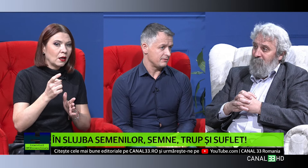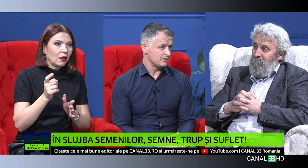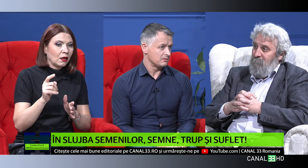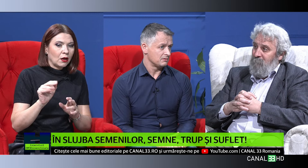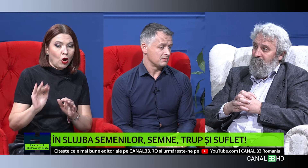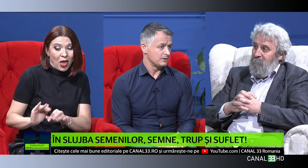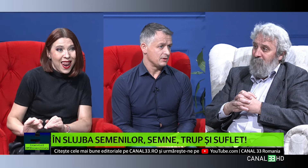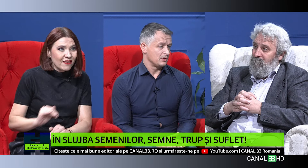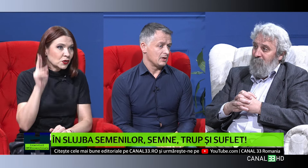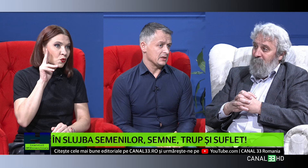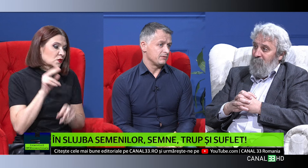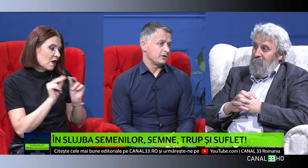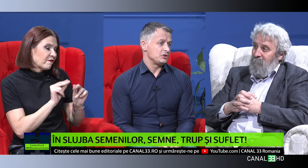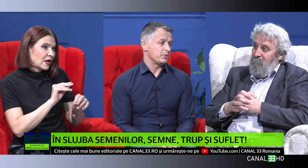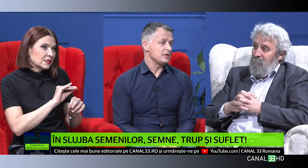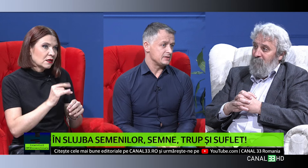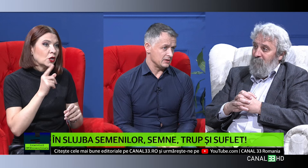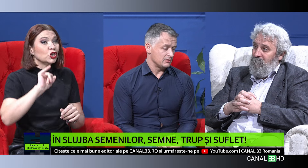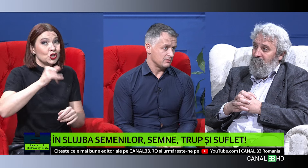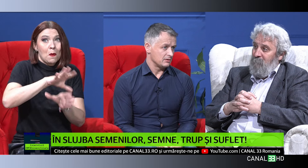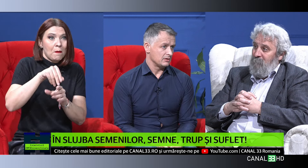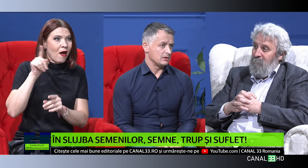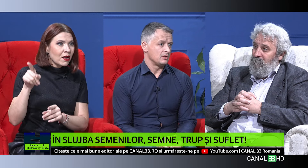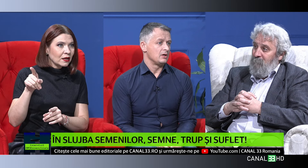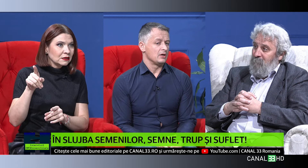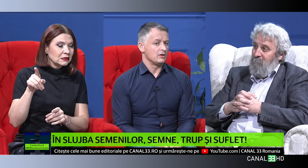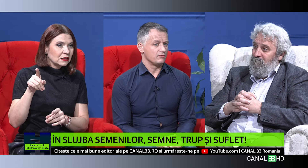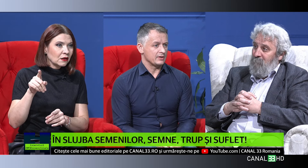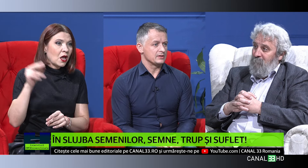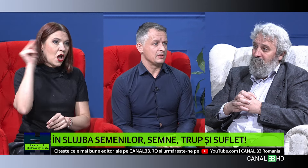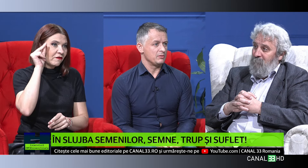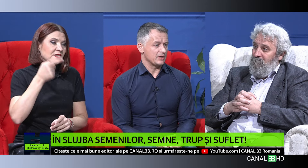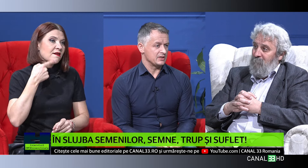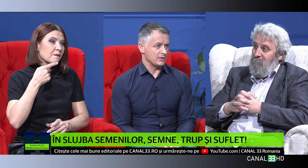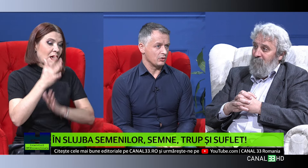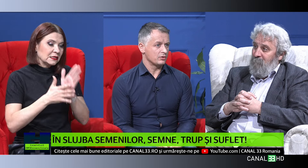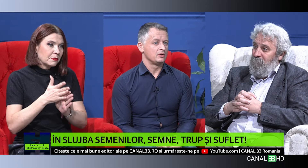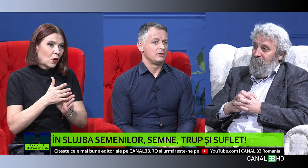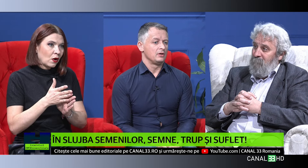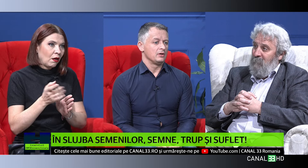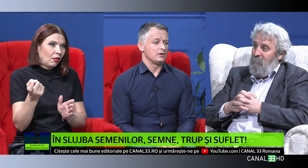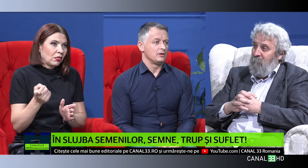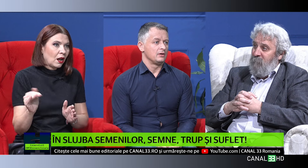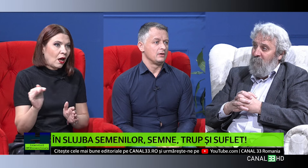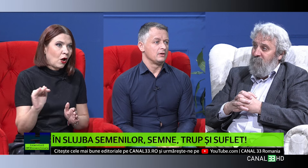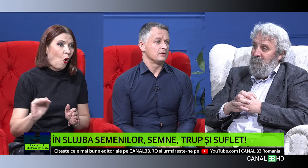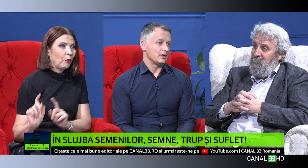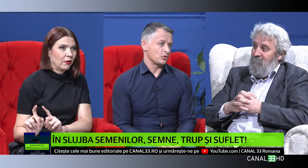elevi. Astfel că și părinții învață limba semnelor de la proprii copii. De la